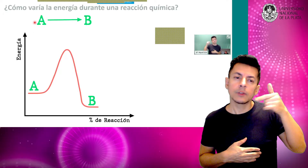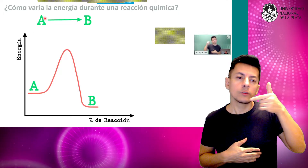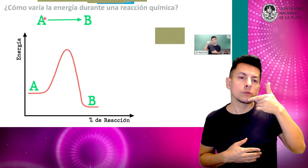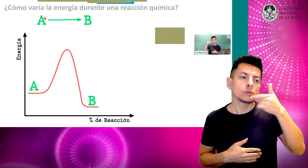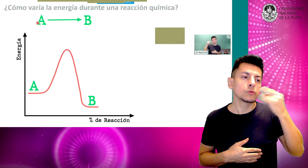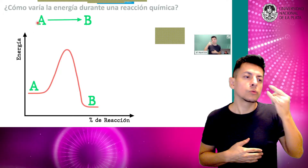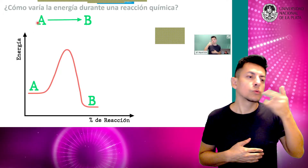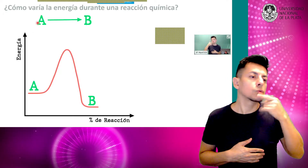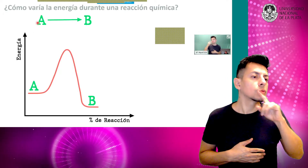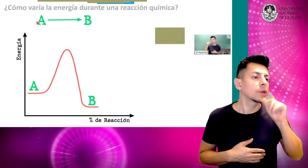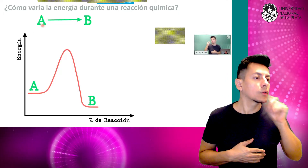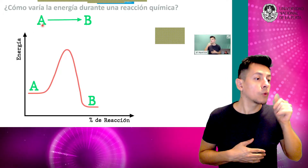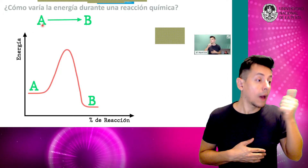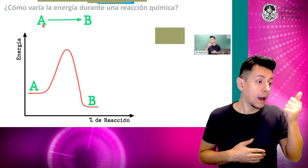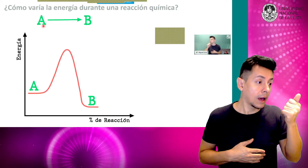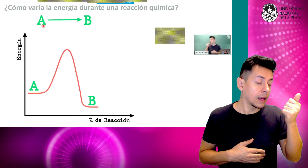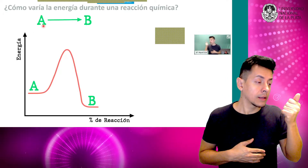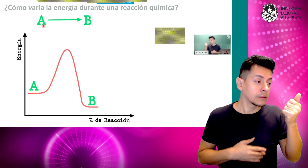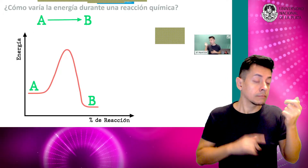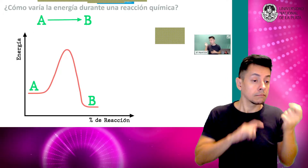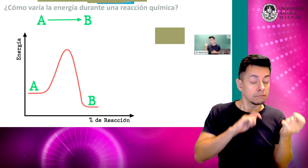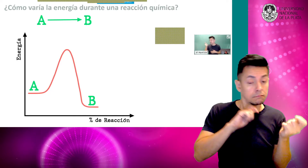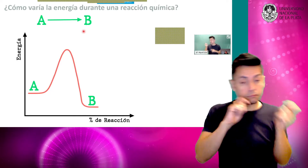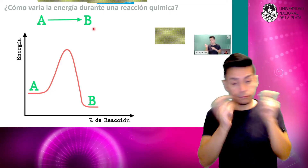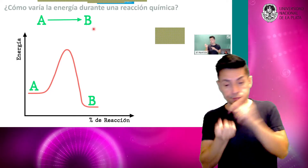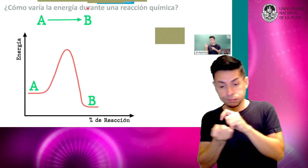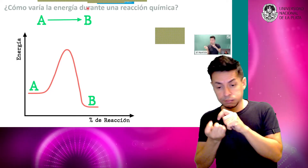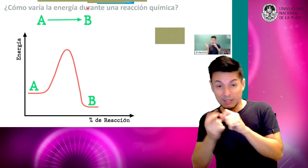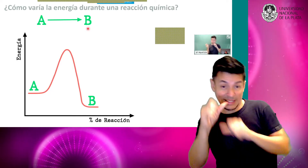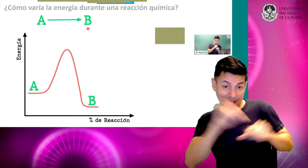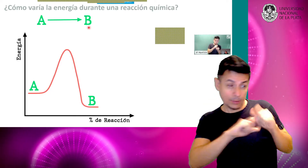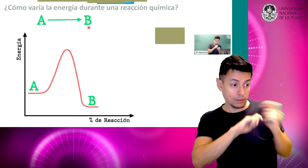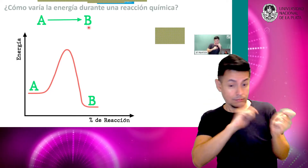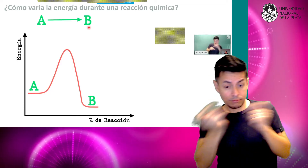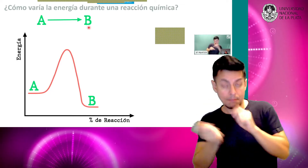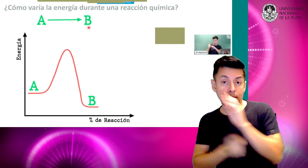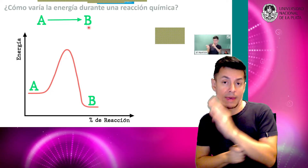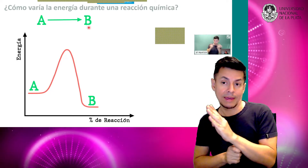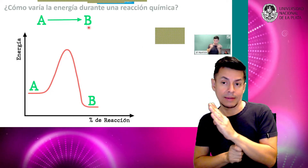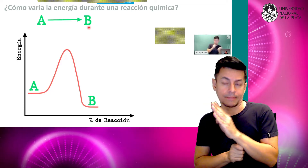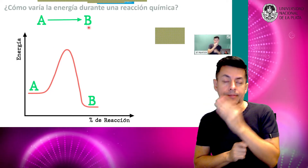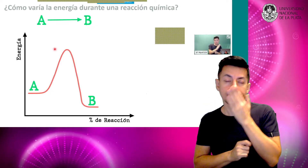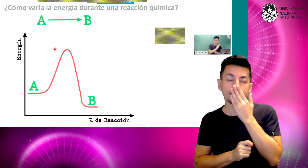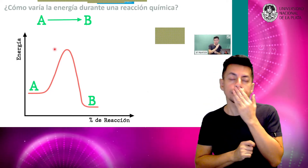sustrato A, lo transformo químicamente en B.